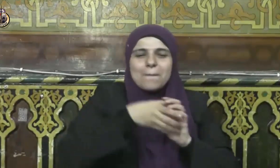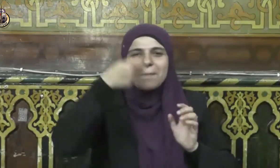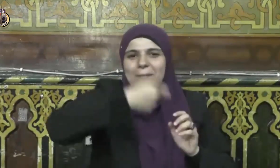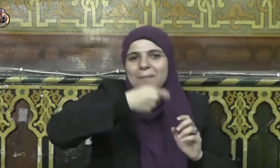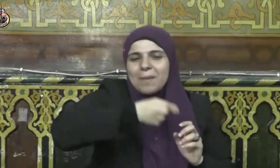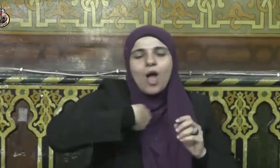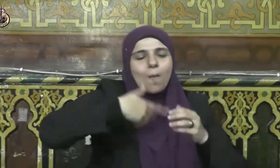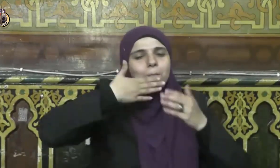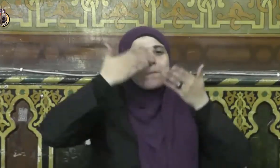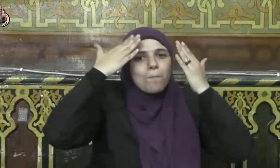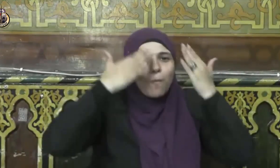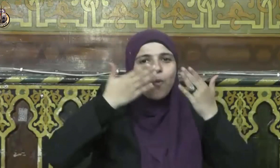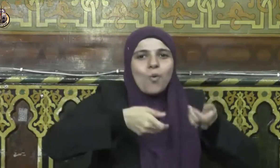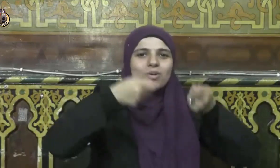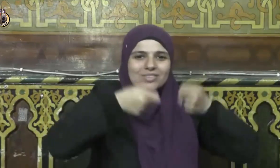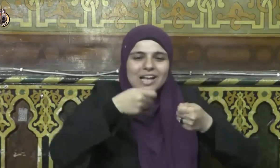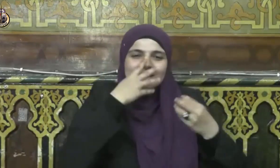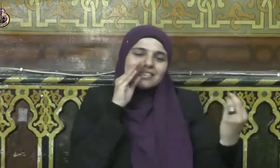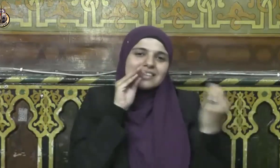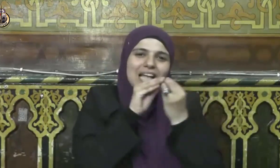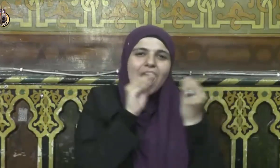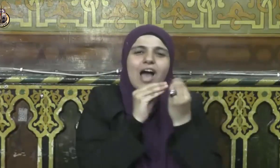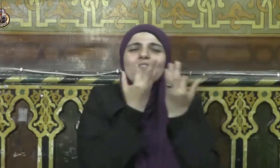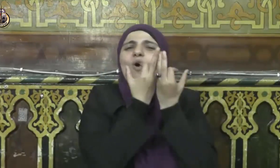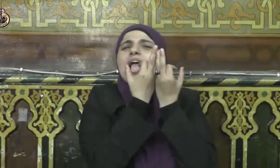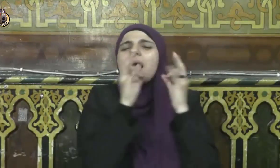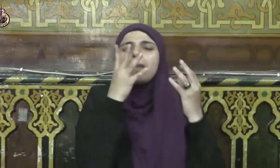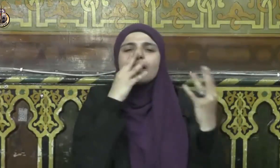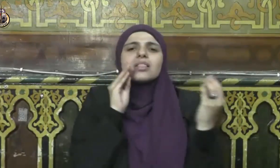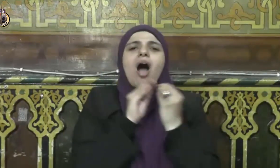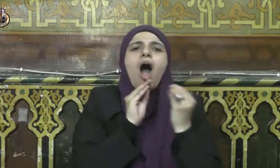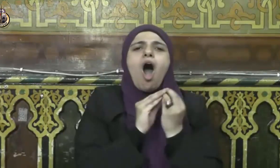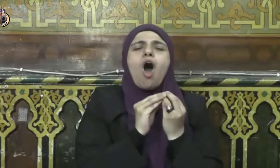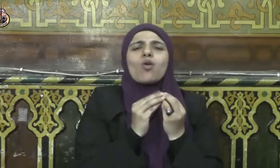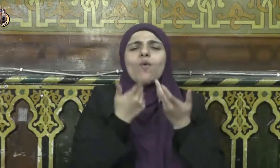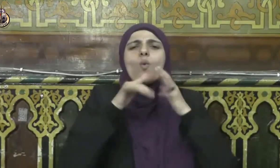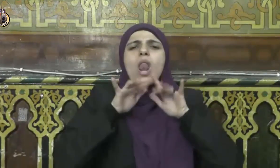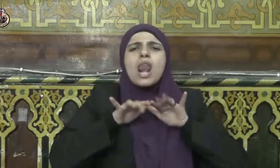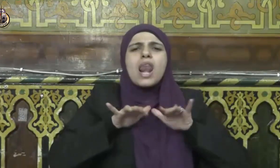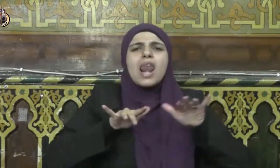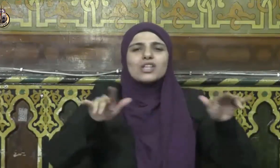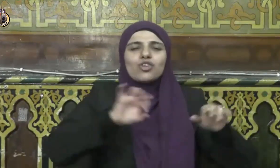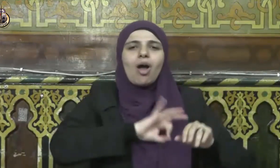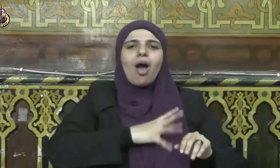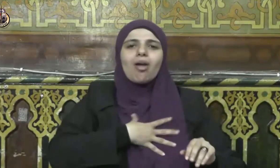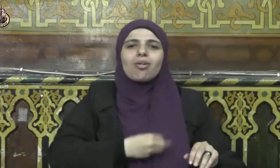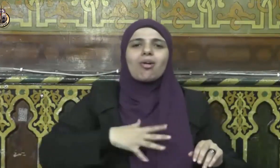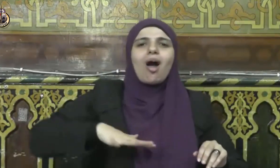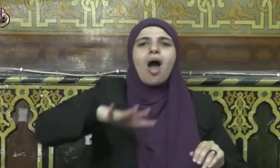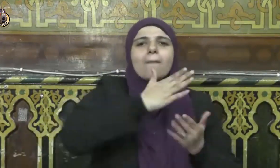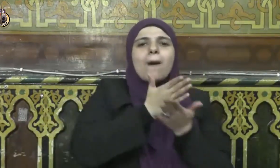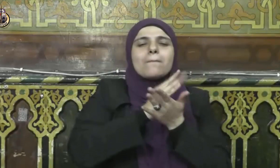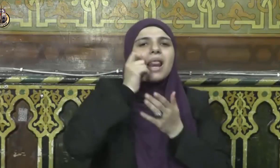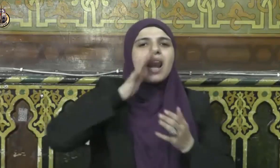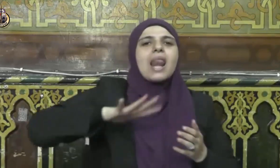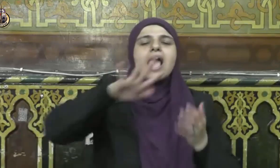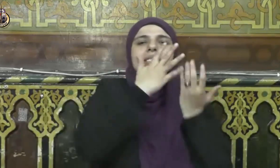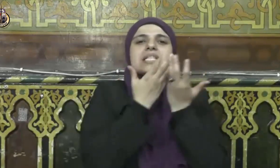والتصافح والتهاني والتآلف والتعارف ونشر التراحم بين الناس